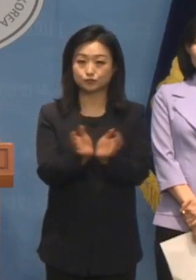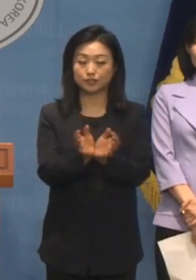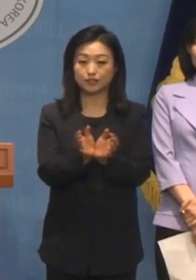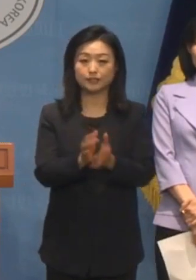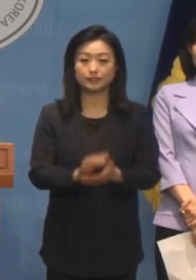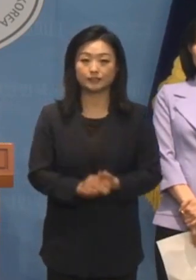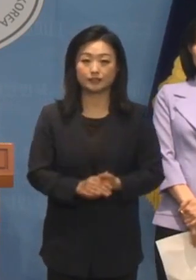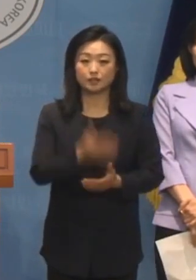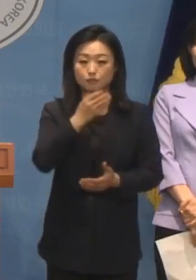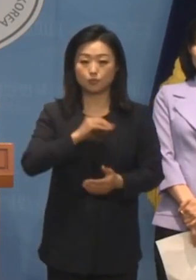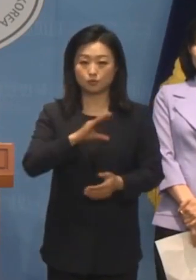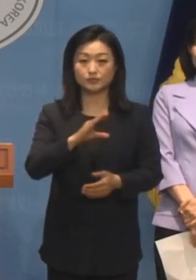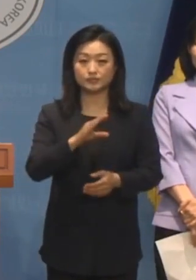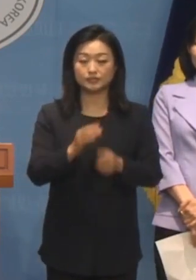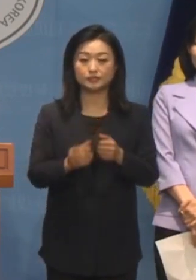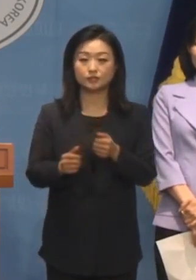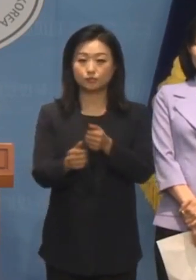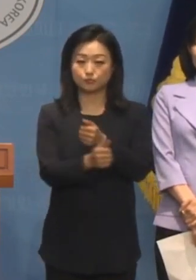더불어민주당